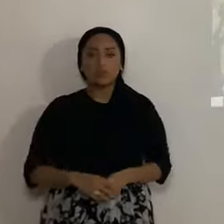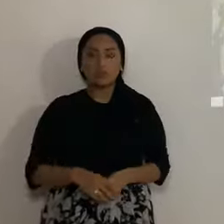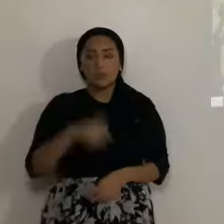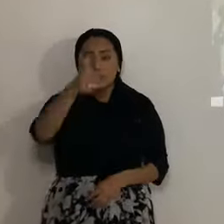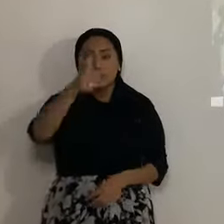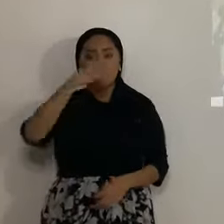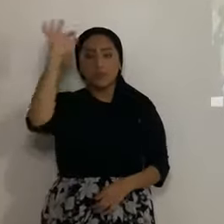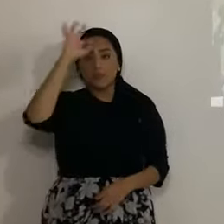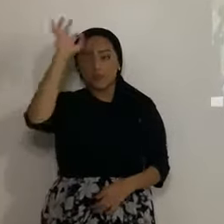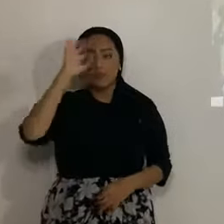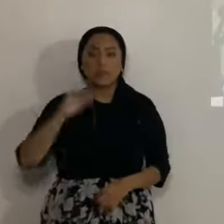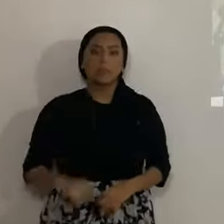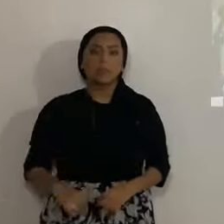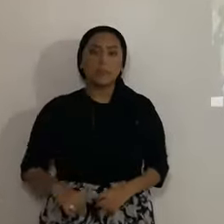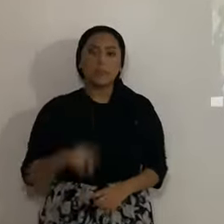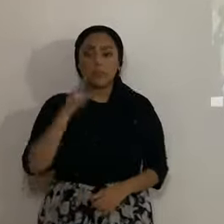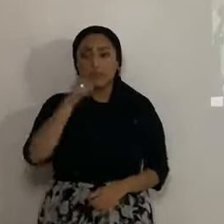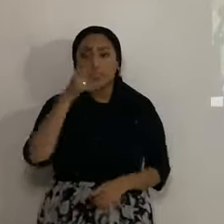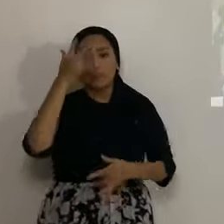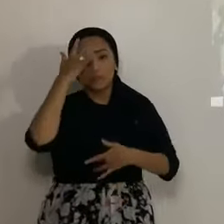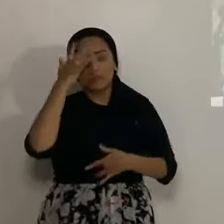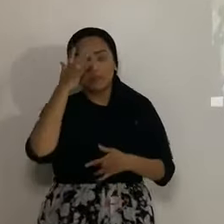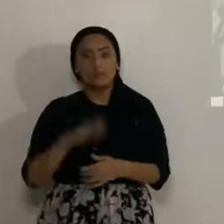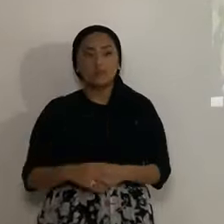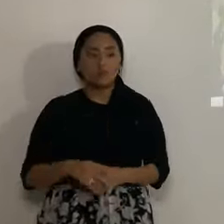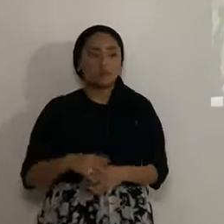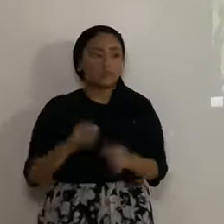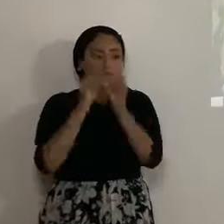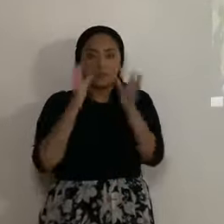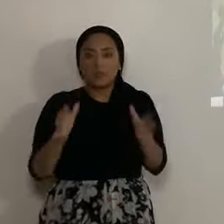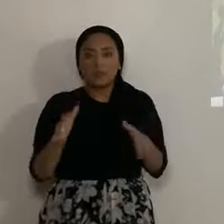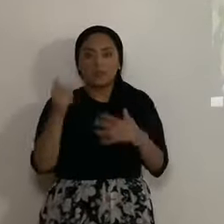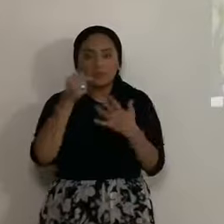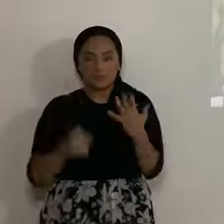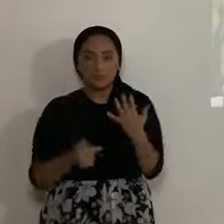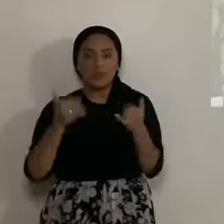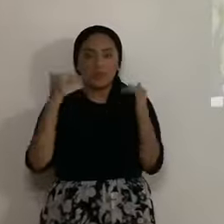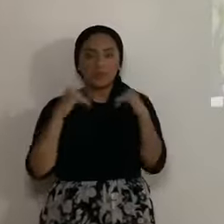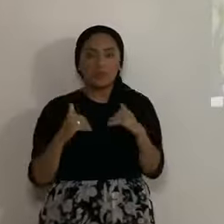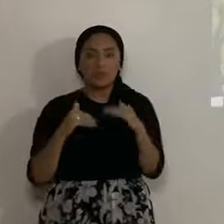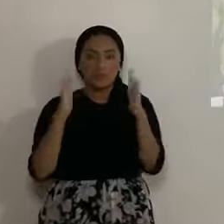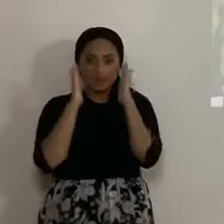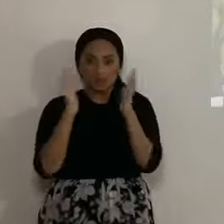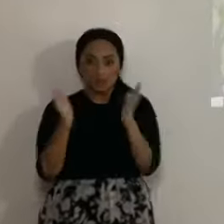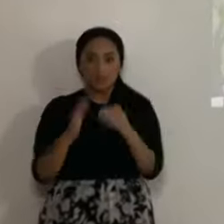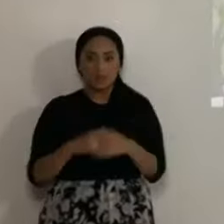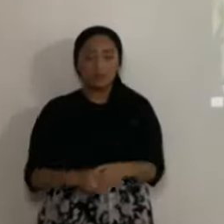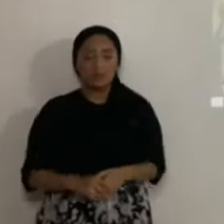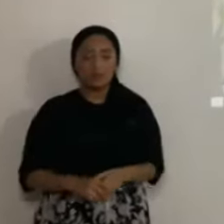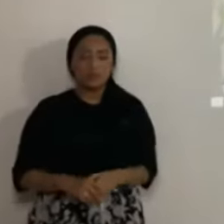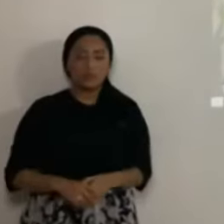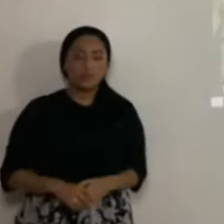inútil, estás enfermo, no sirve para nada, etcétera, ahora, pongan mucha atención,